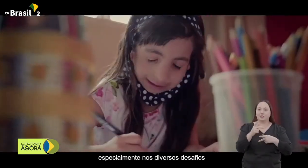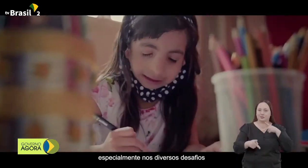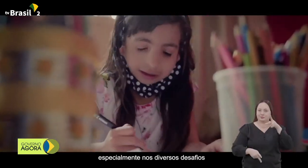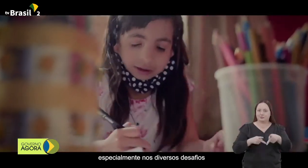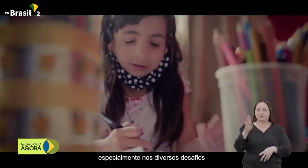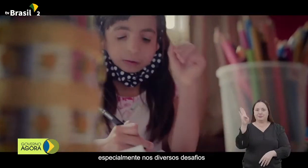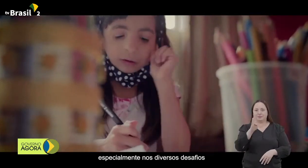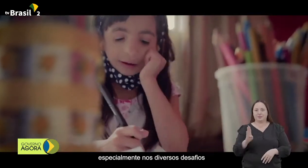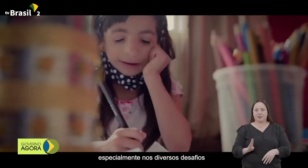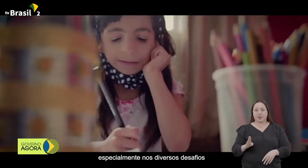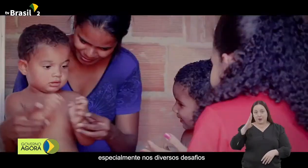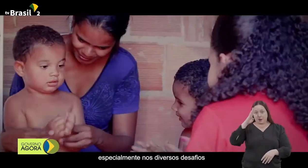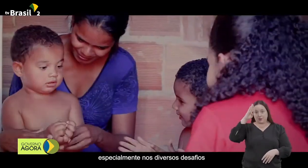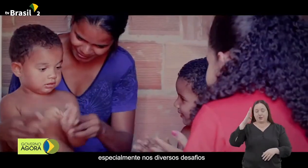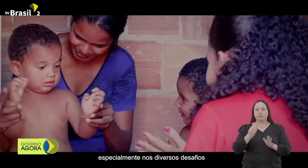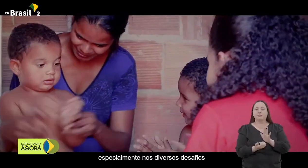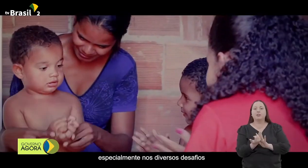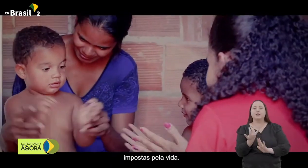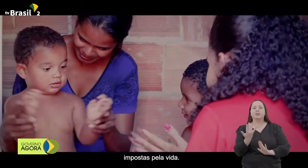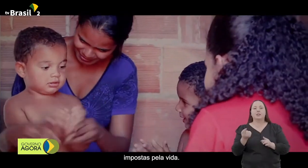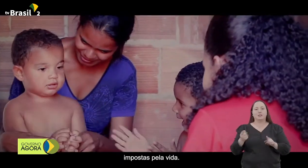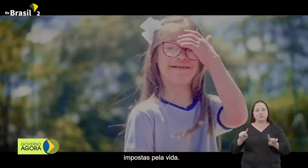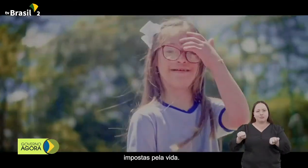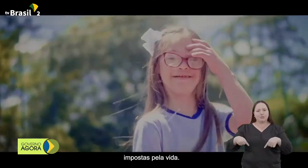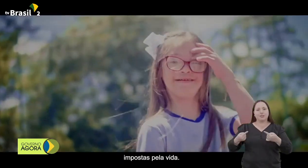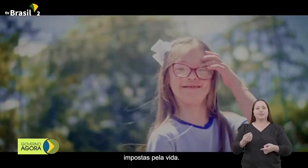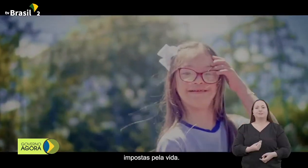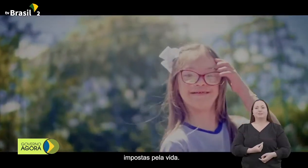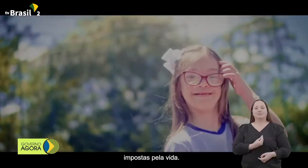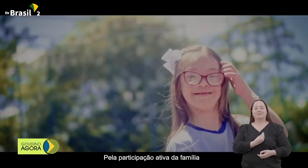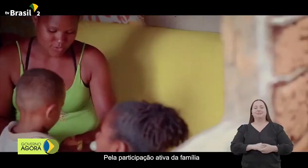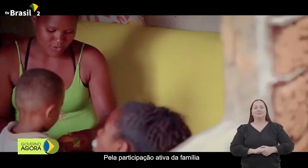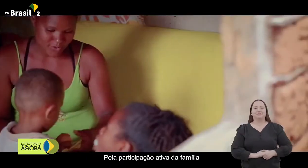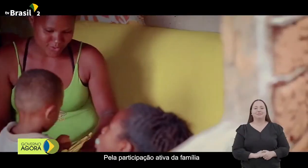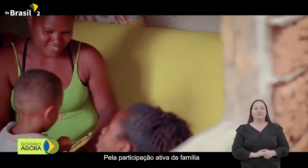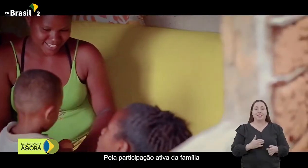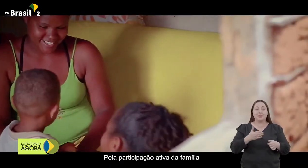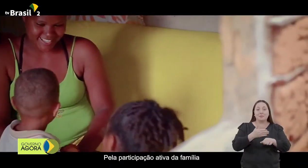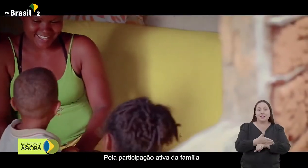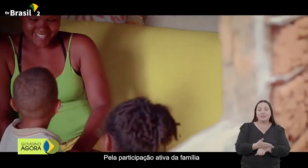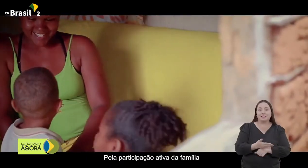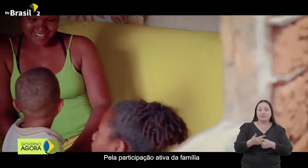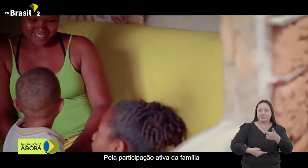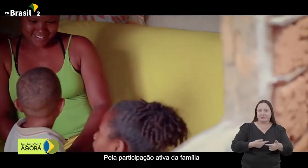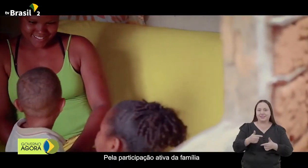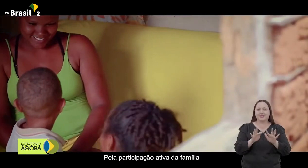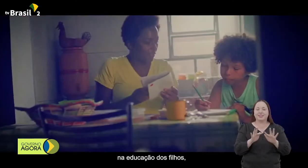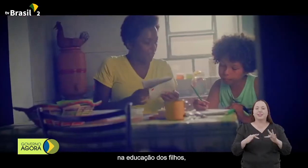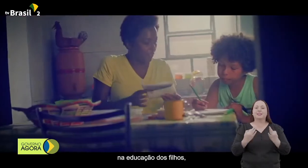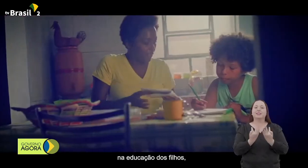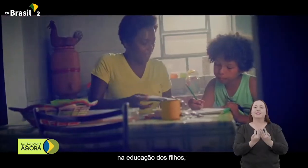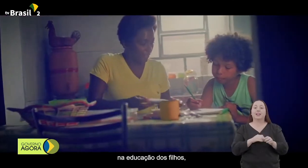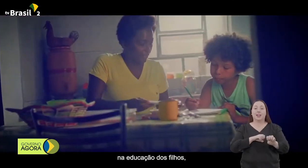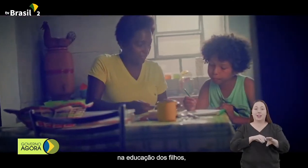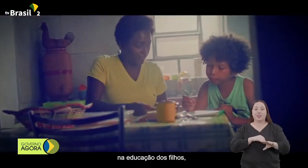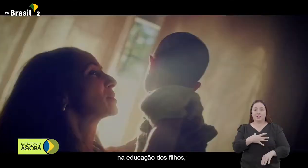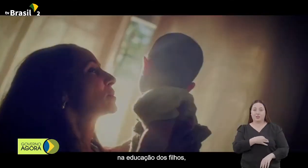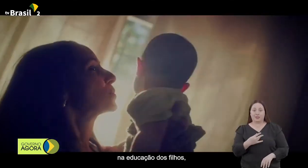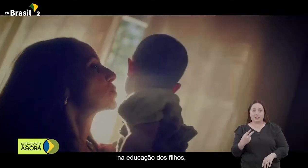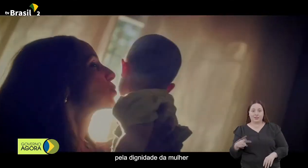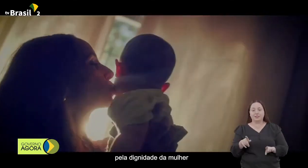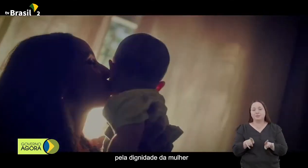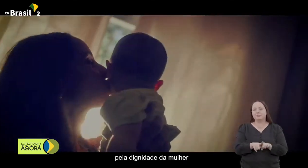brasileiros Especialmente nos diversos desafios impostos pela vida pela participação ativa da família na educação